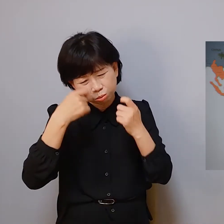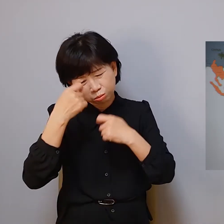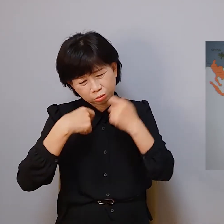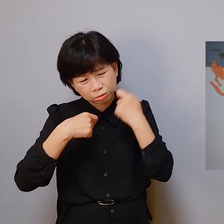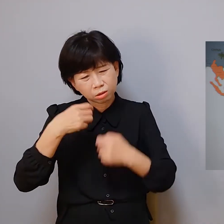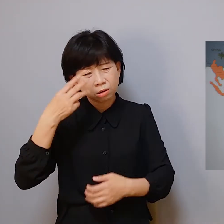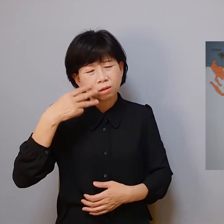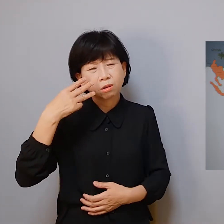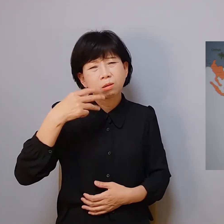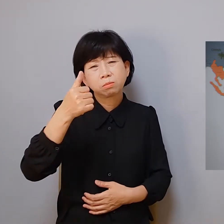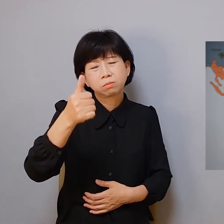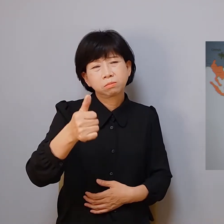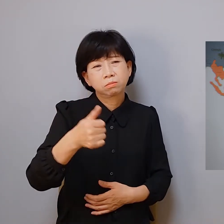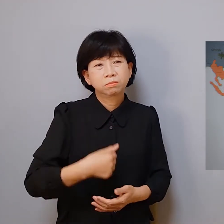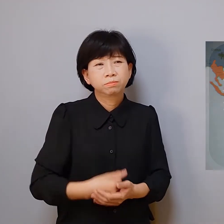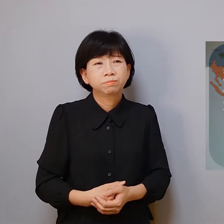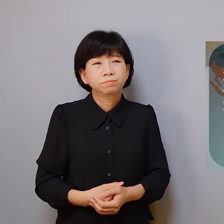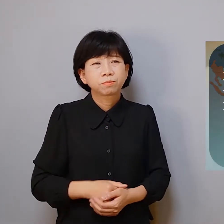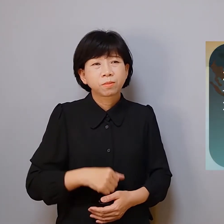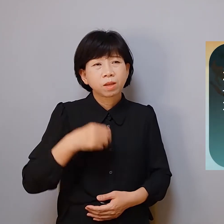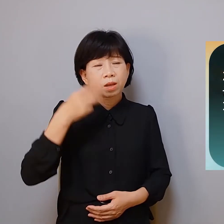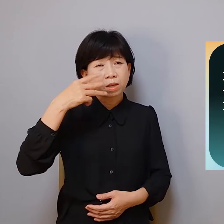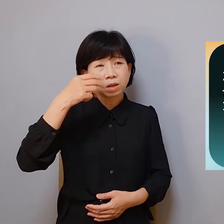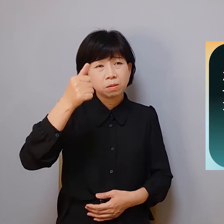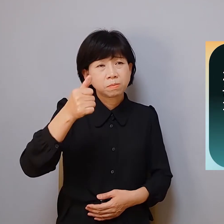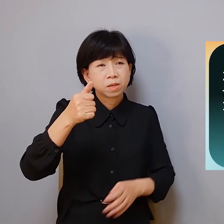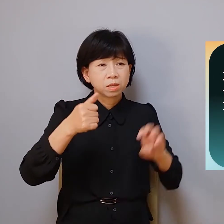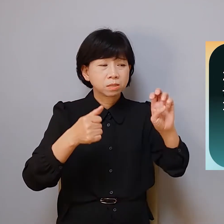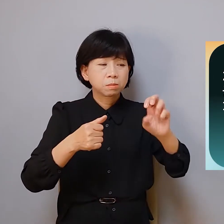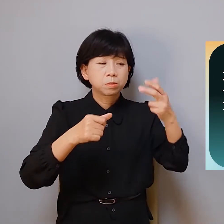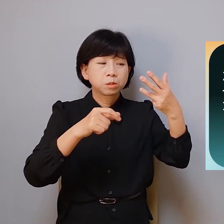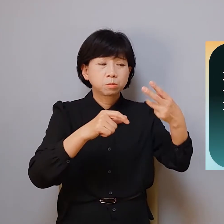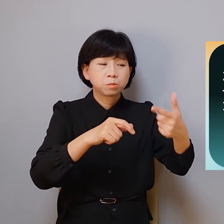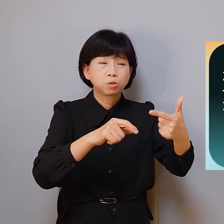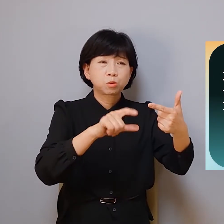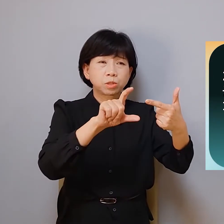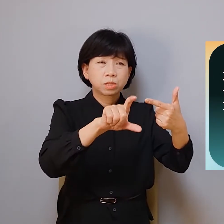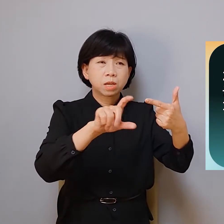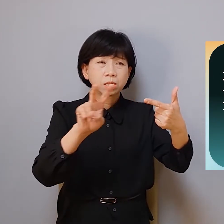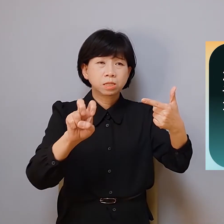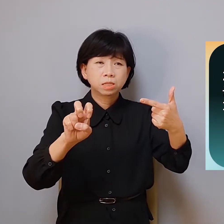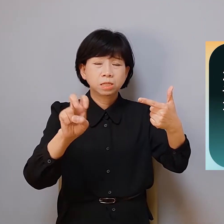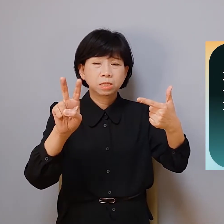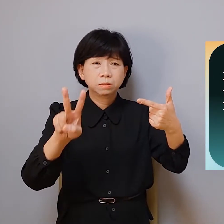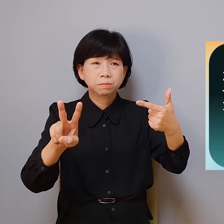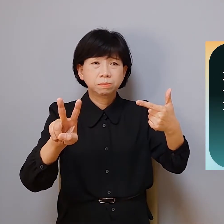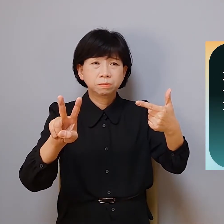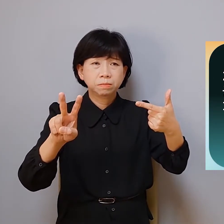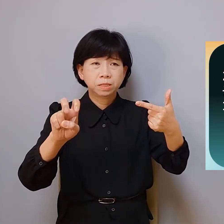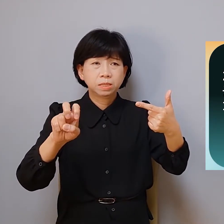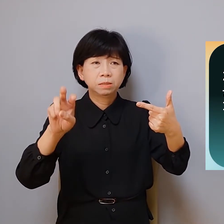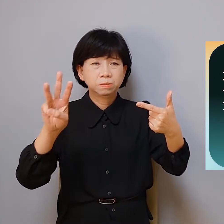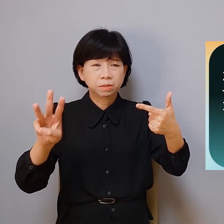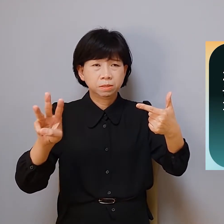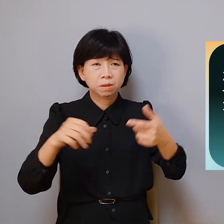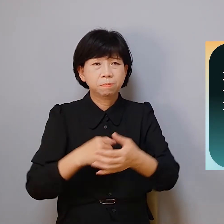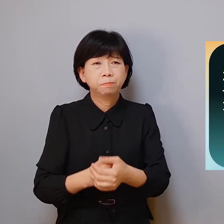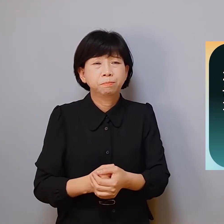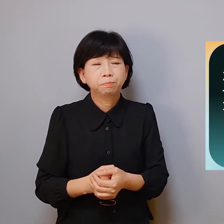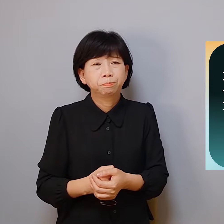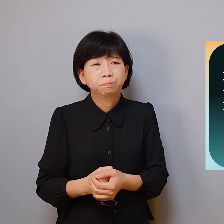거죠. 예레미야 36장 22절과 23절에 보니까요, 그때는 9째